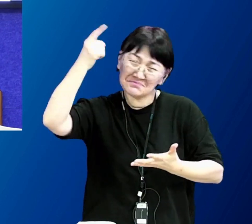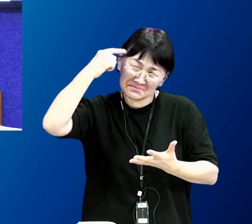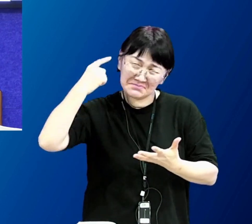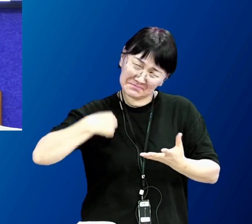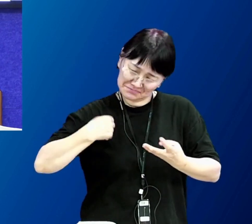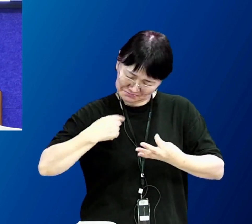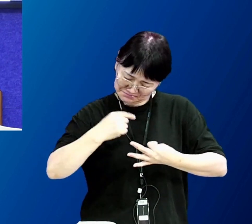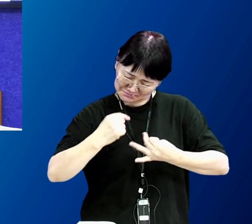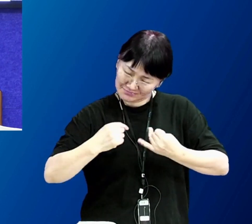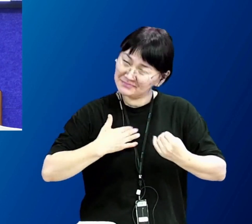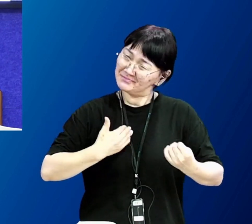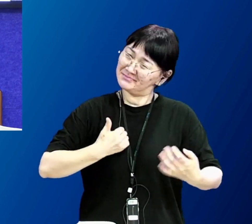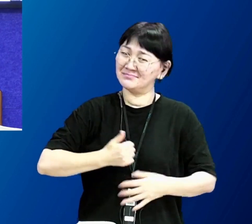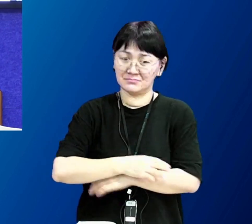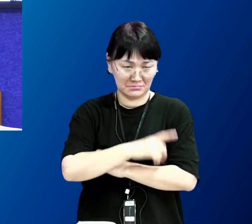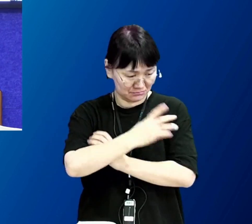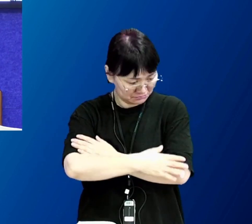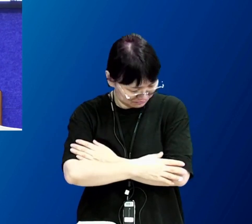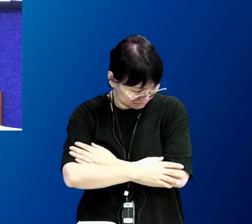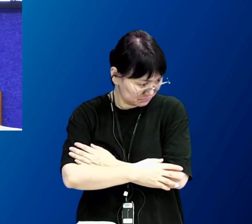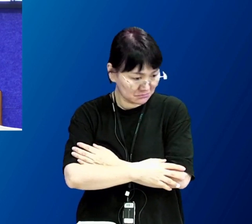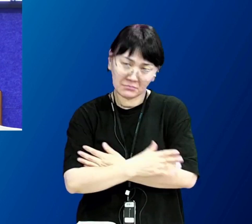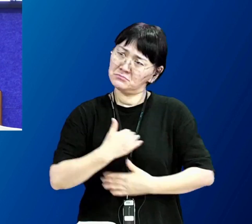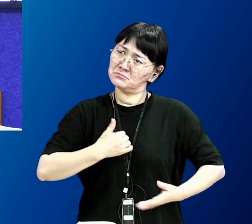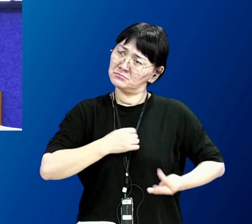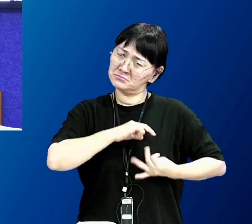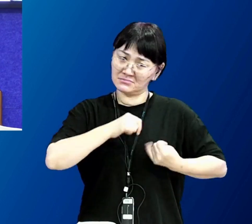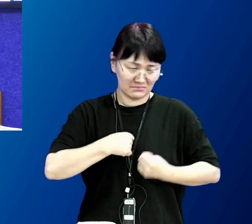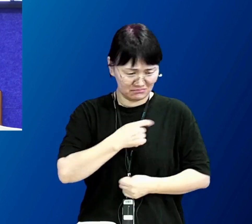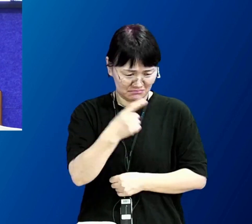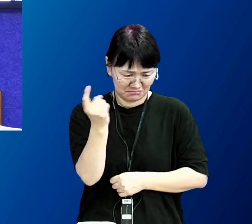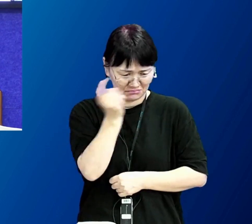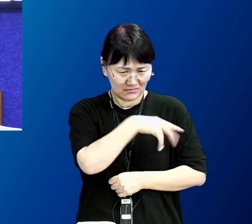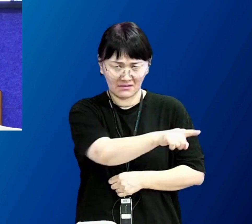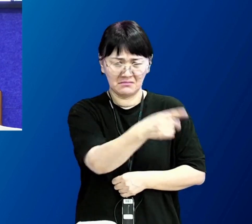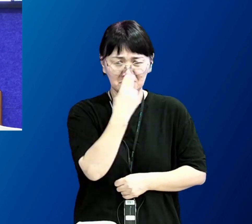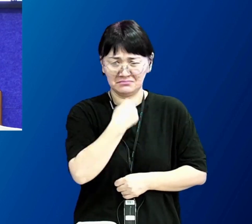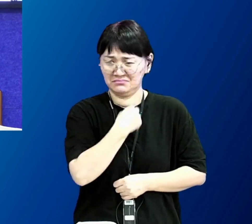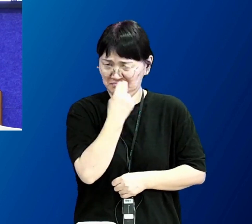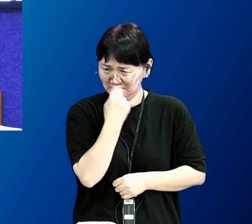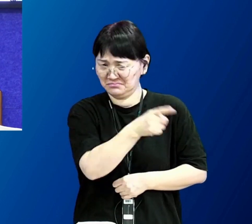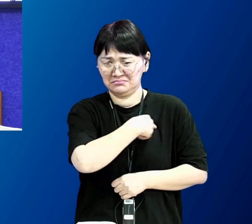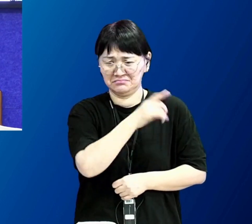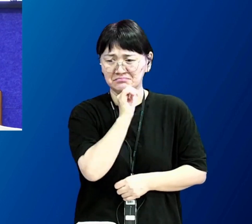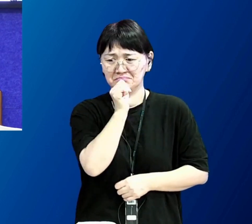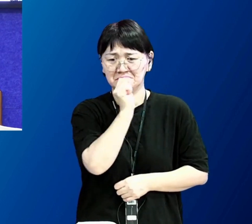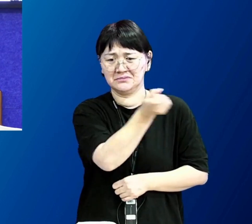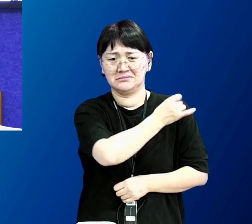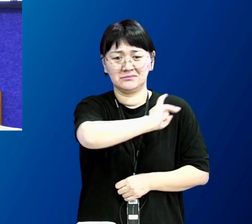та нарыг огт танихгүй. Есүсийг үйлдэгч та нар надаас зайл гэж хэлнэ.